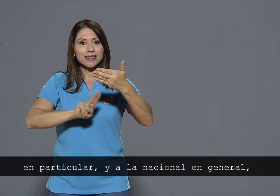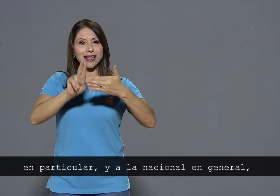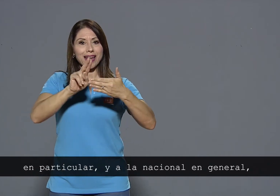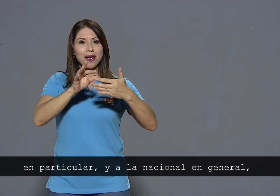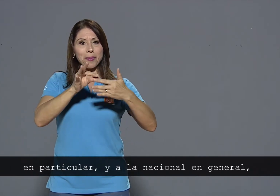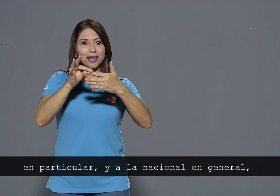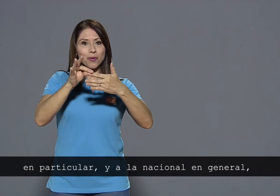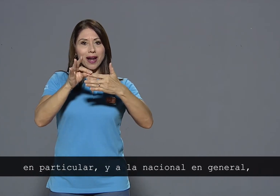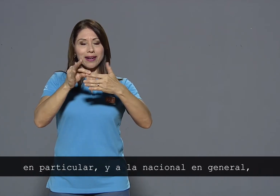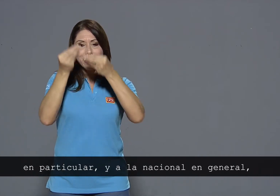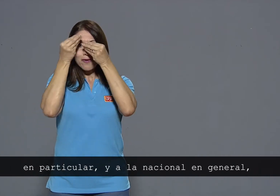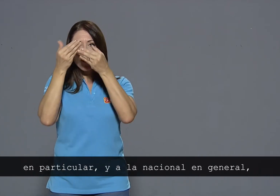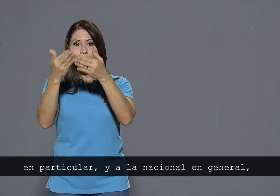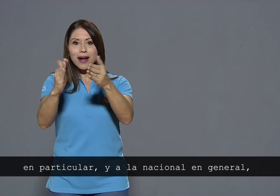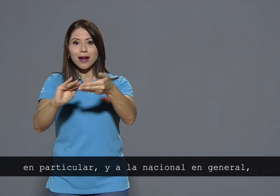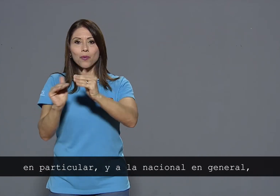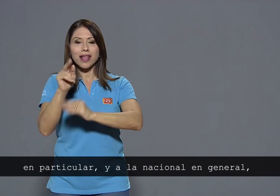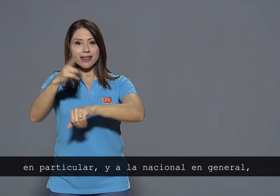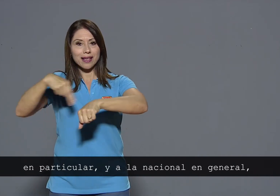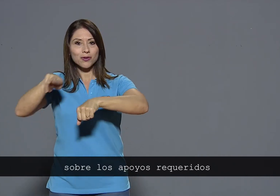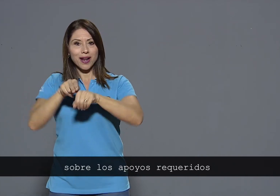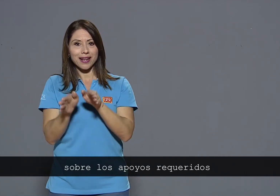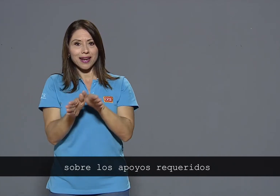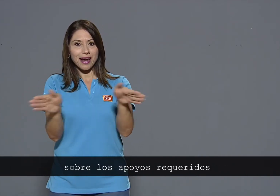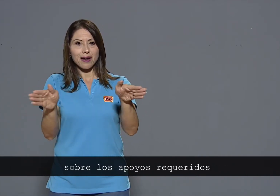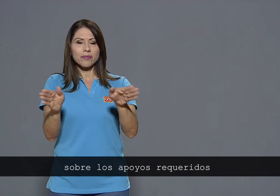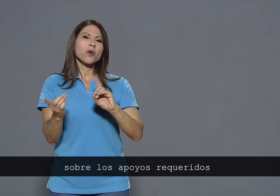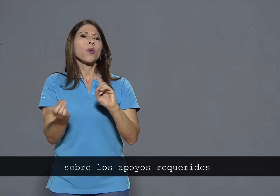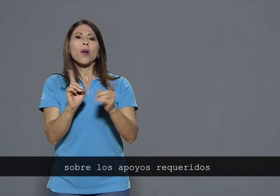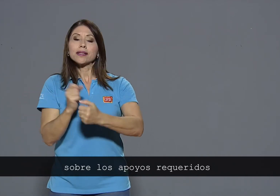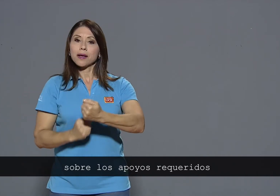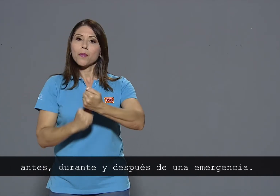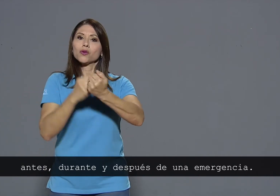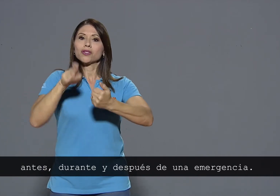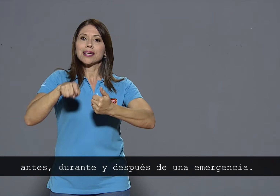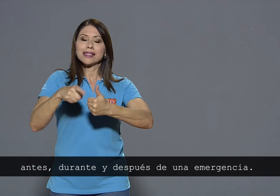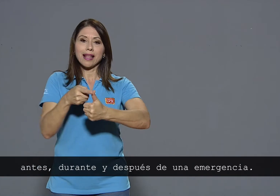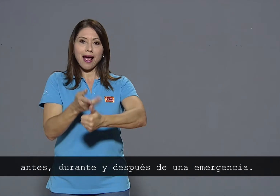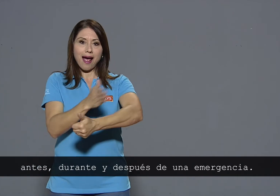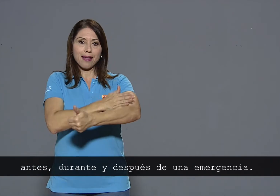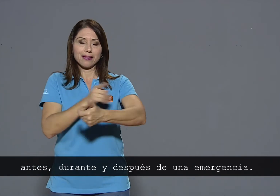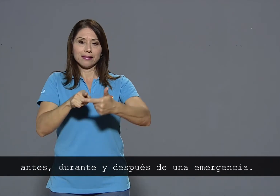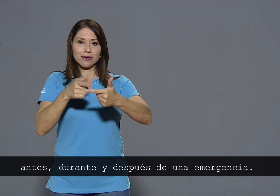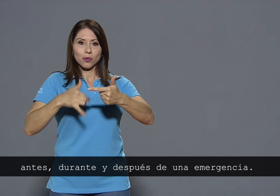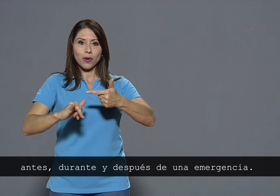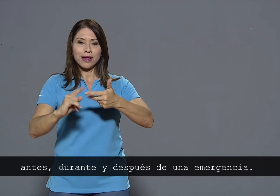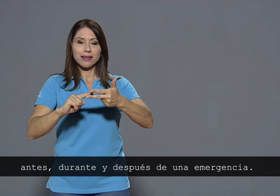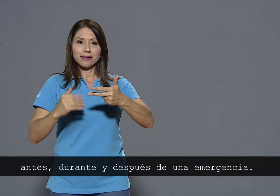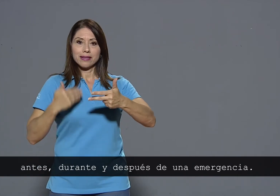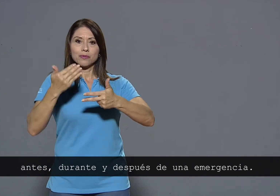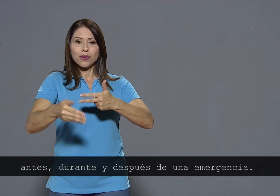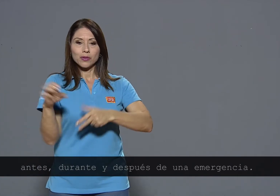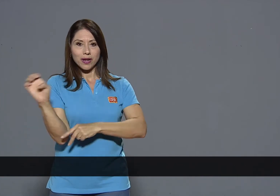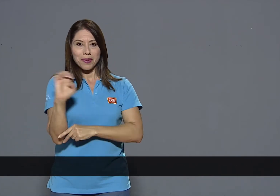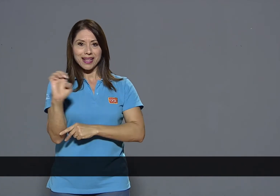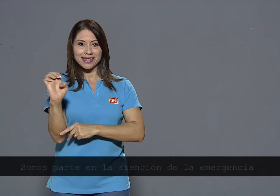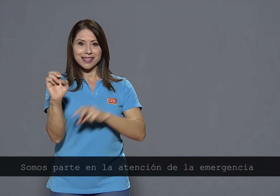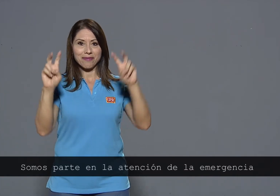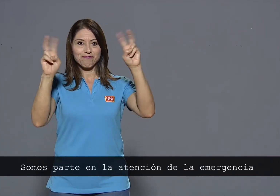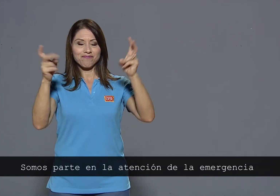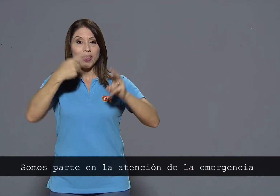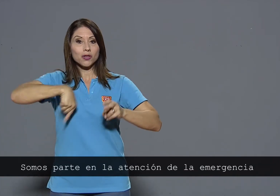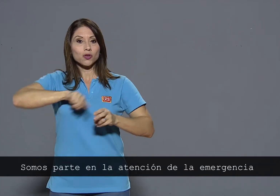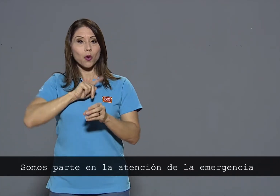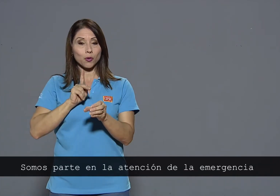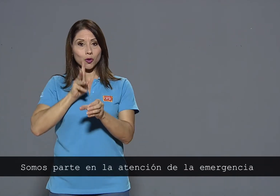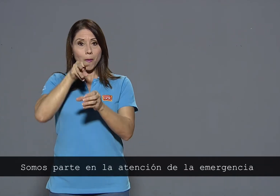universitaria en particular y a la nacional en general sobre los apoyos requeridos antes, durante y después de una emergencia.